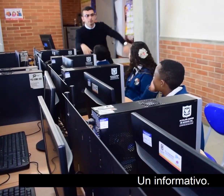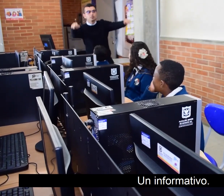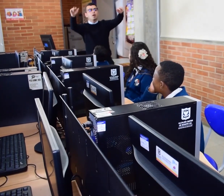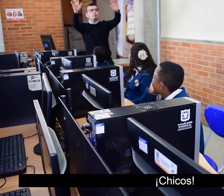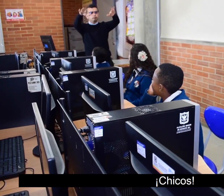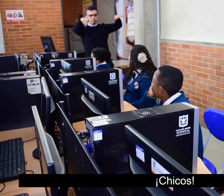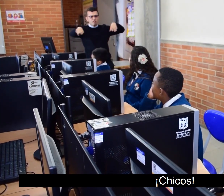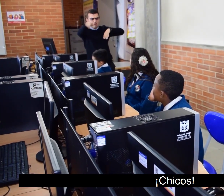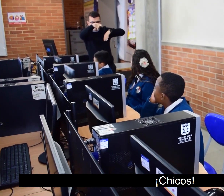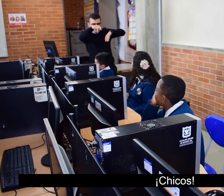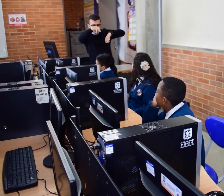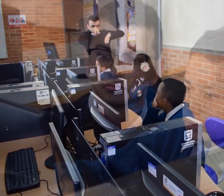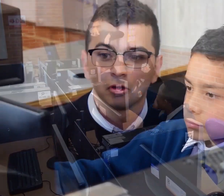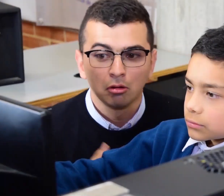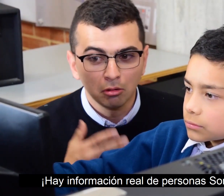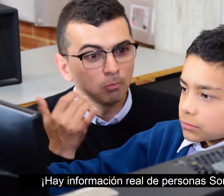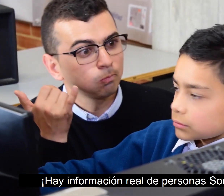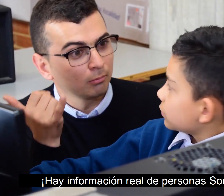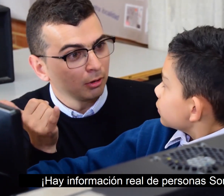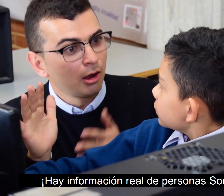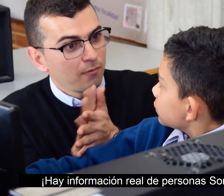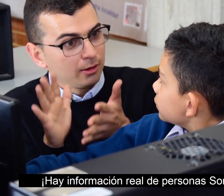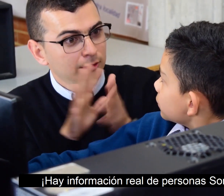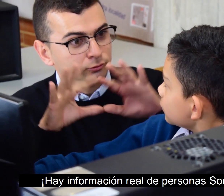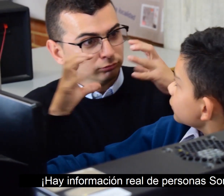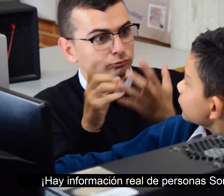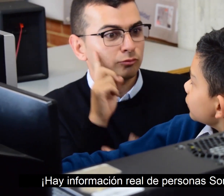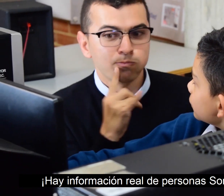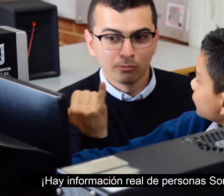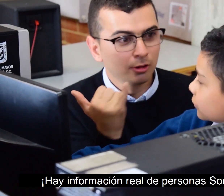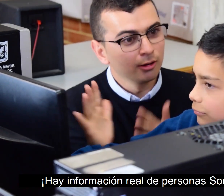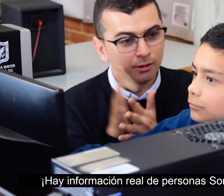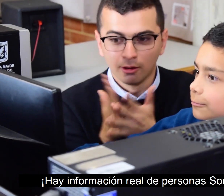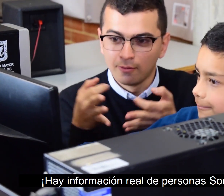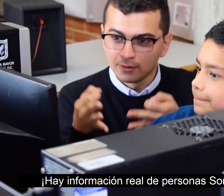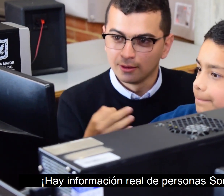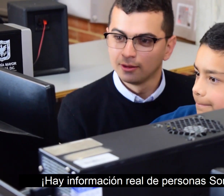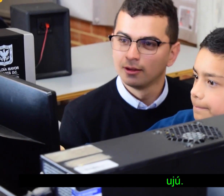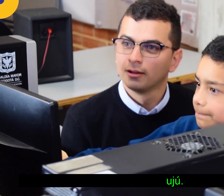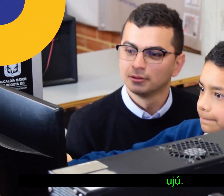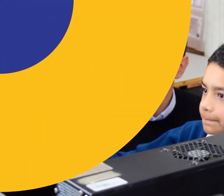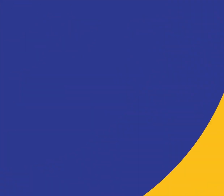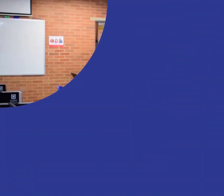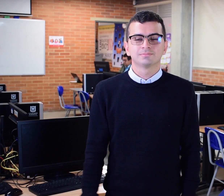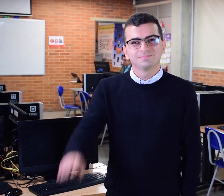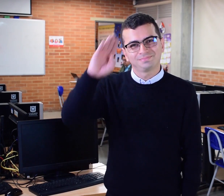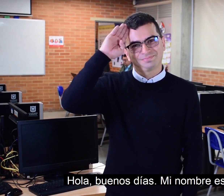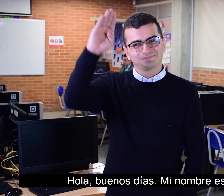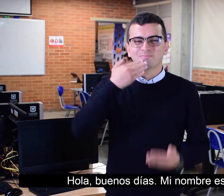informativo. Chicos, hay información real de personas sordas en el mundo. Hola,